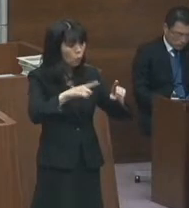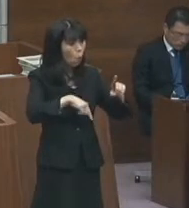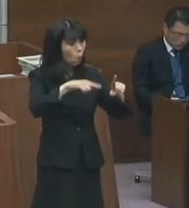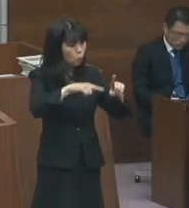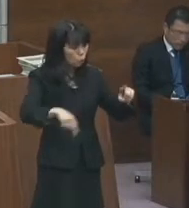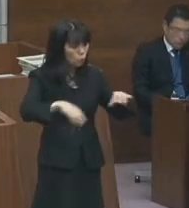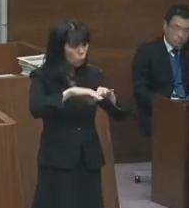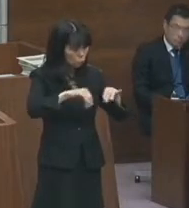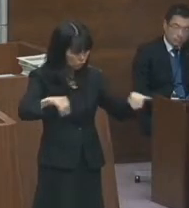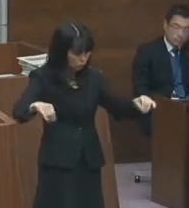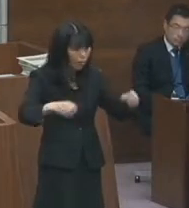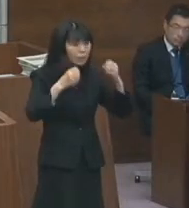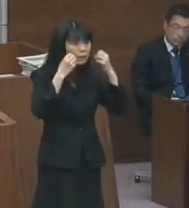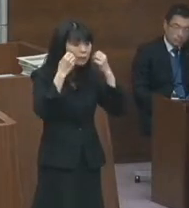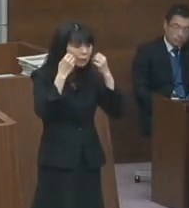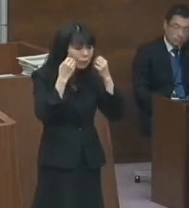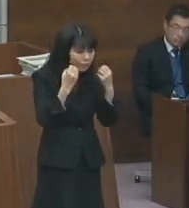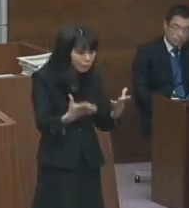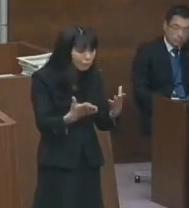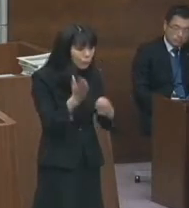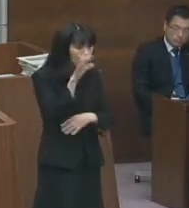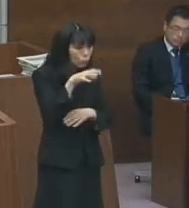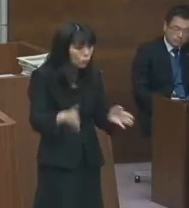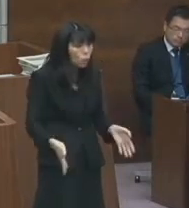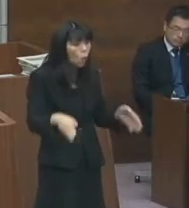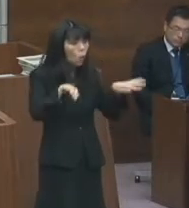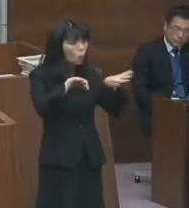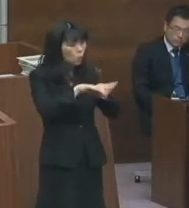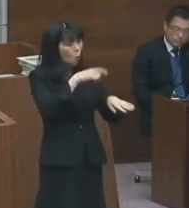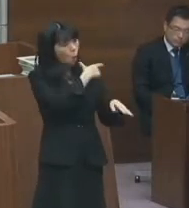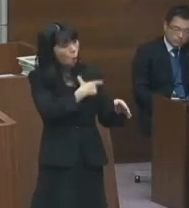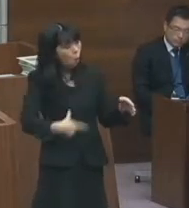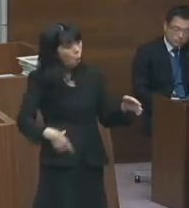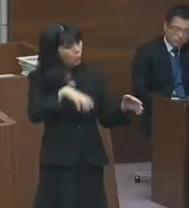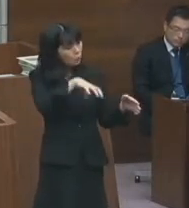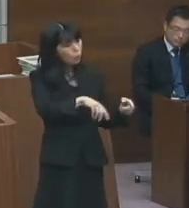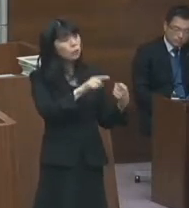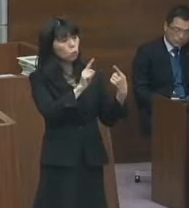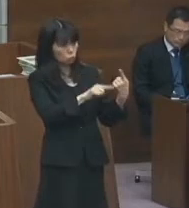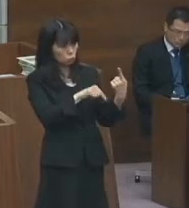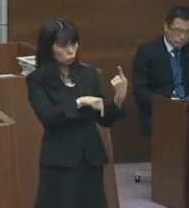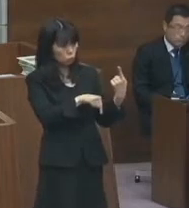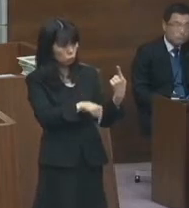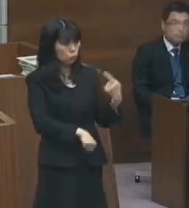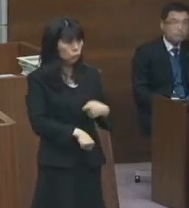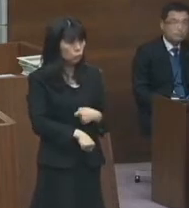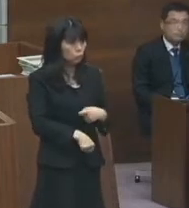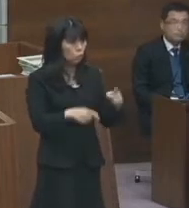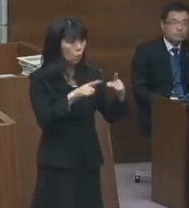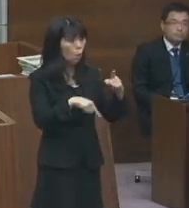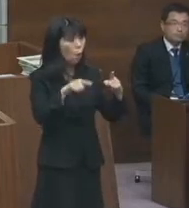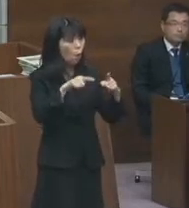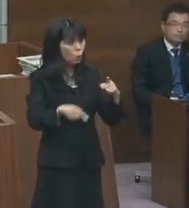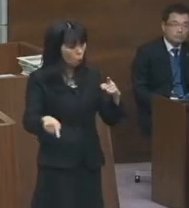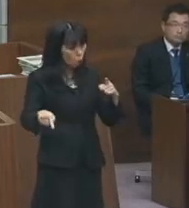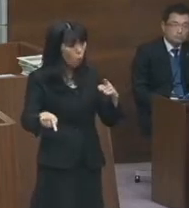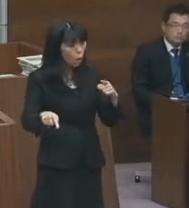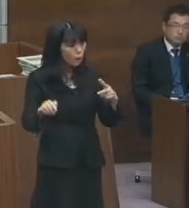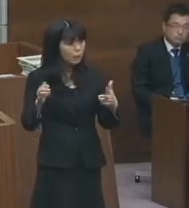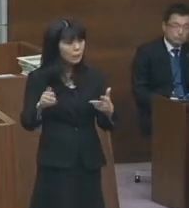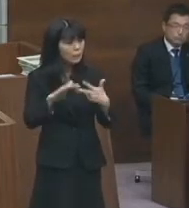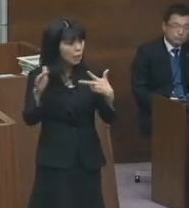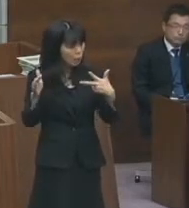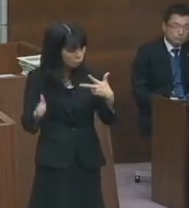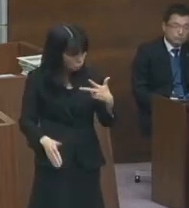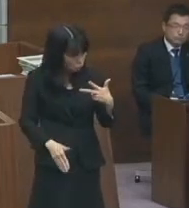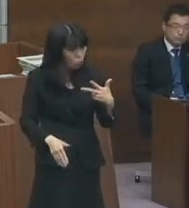地は新庁舎の整備場所の候補地の一つとなっておりますので、公共公益施設の用地